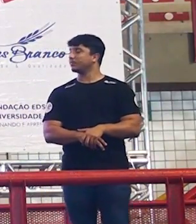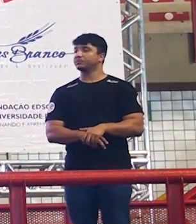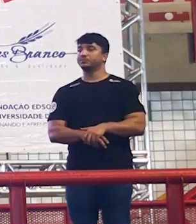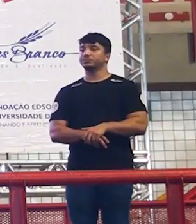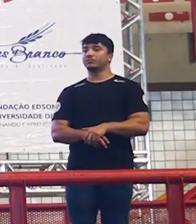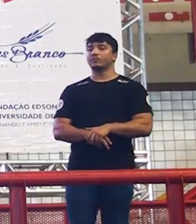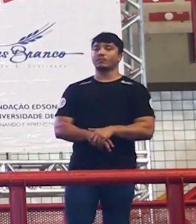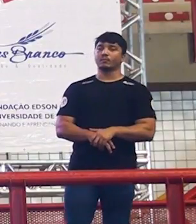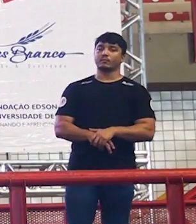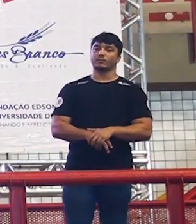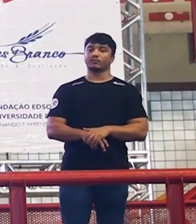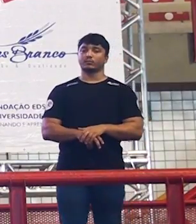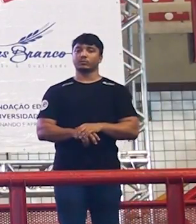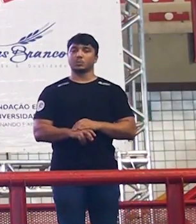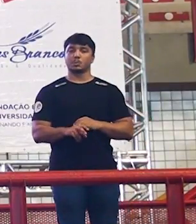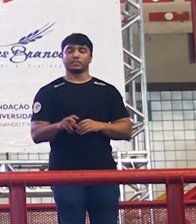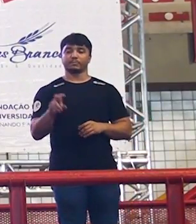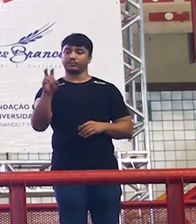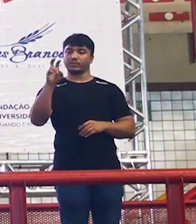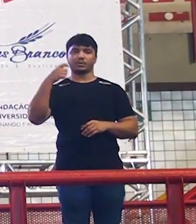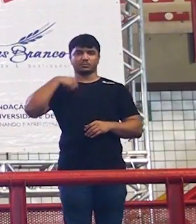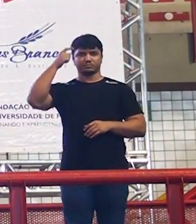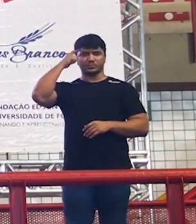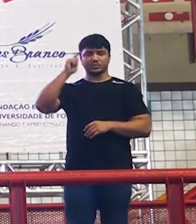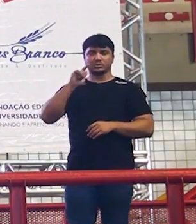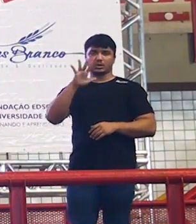etanol. Será que alguém pensou em gás natural?